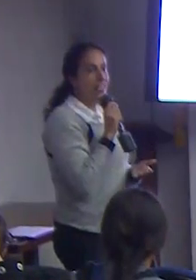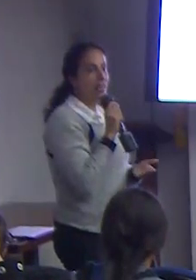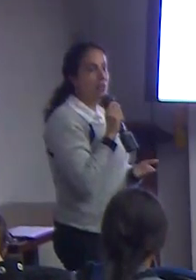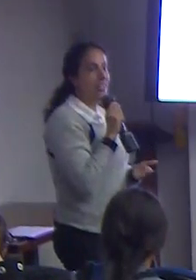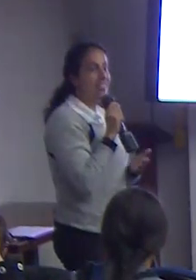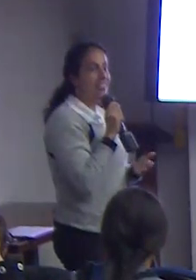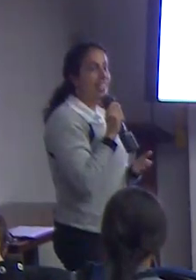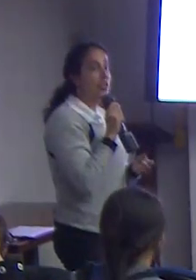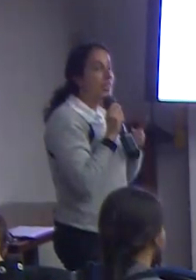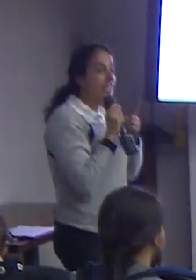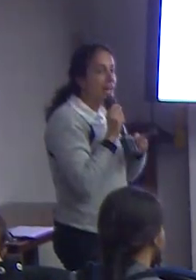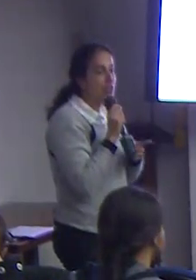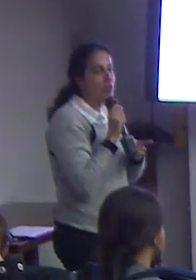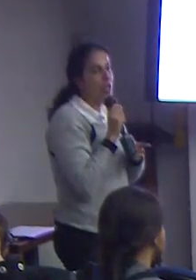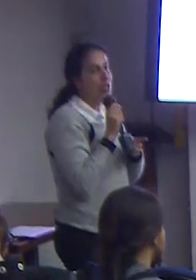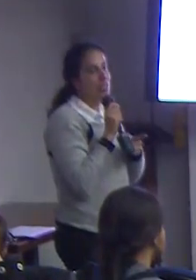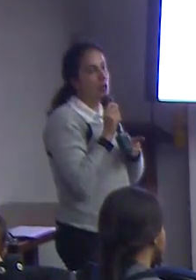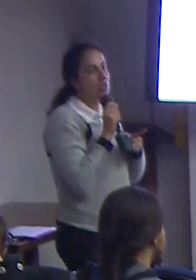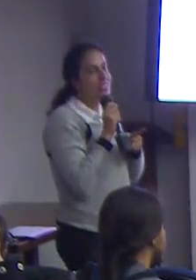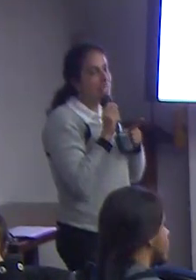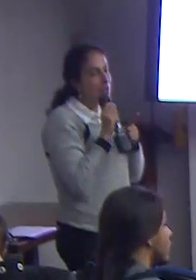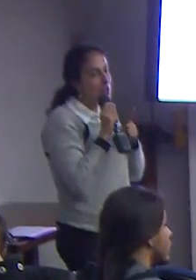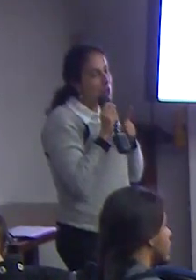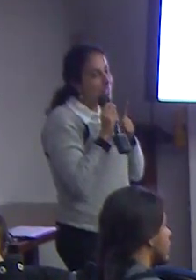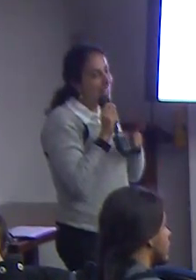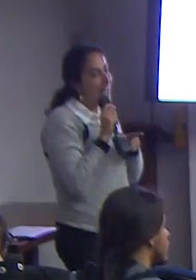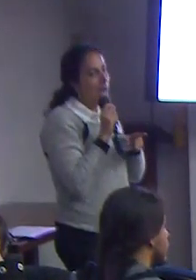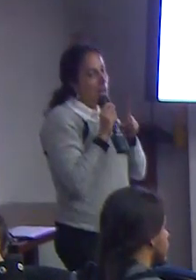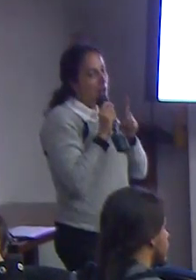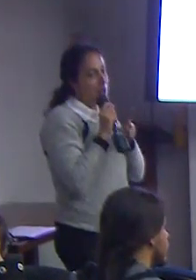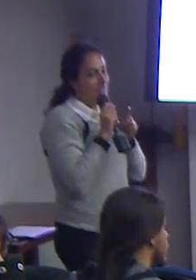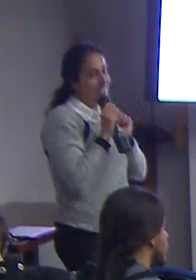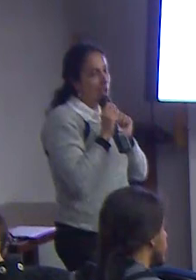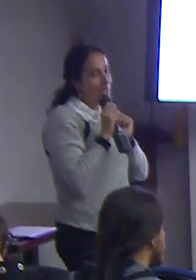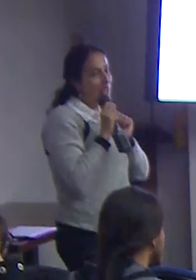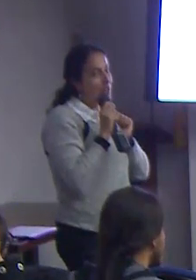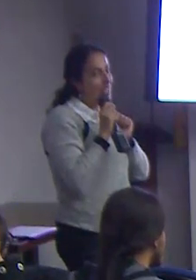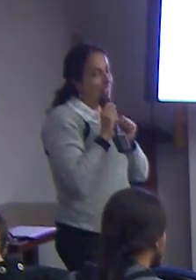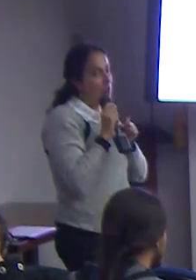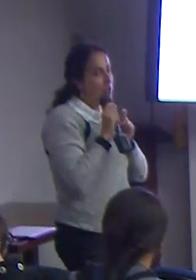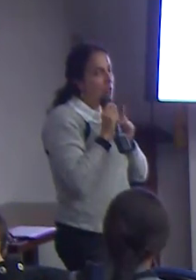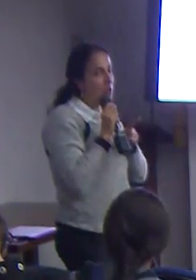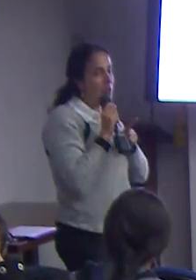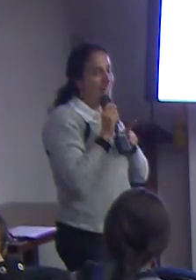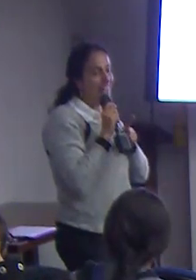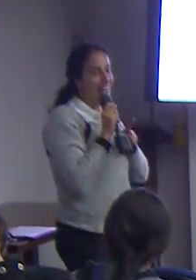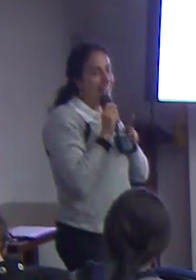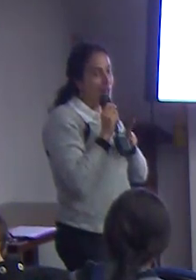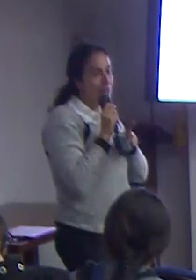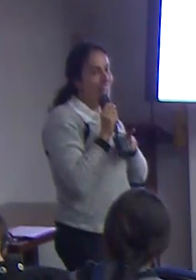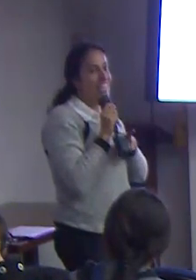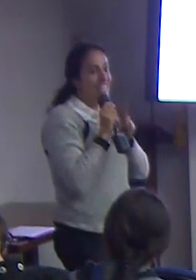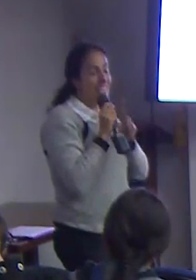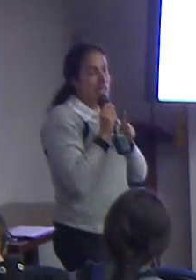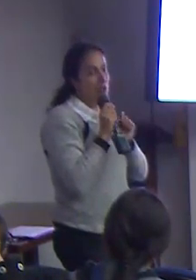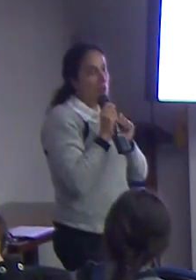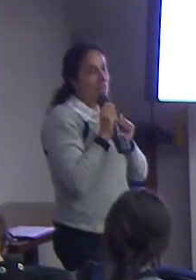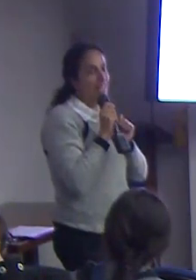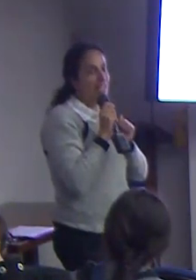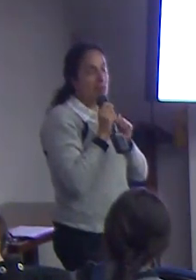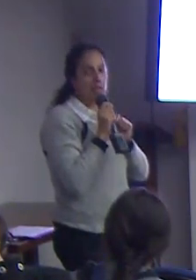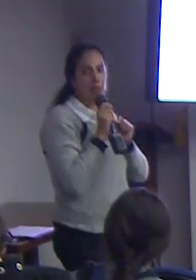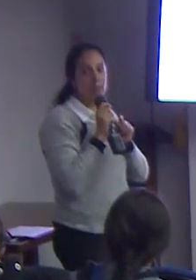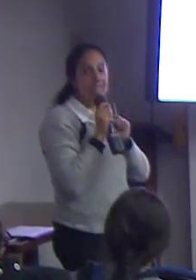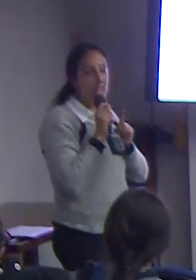muchas más herramientas de interacción Y eso se los está ofreciendo a la universidad lo que pasa es que a veces nos centramos mucho en la academia y se nos